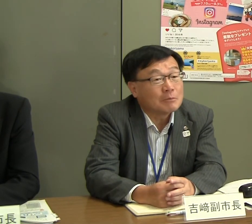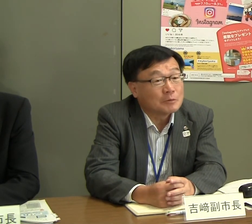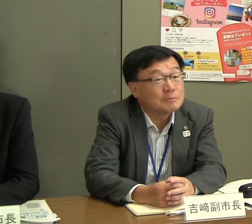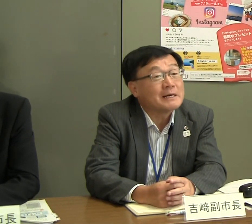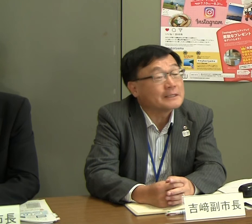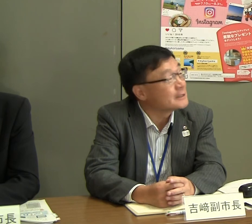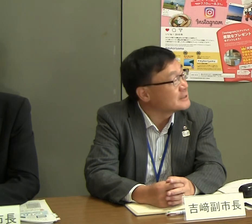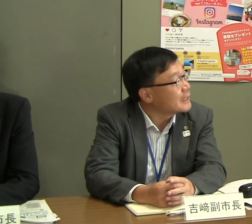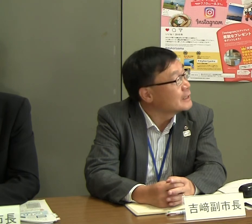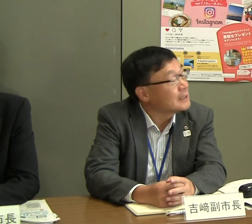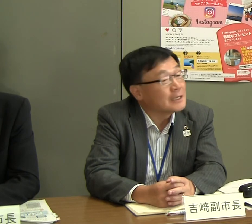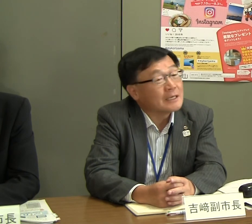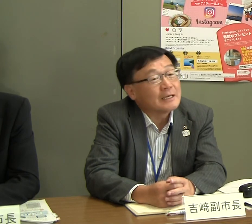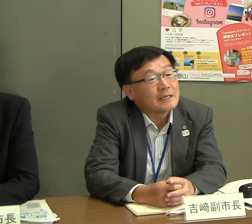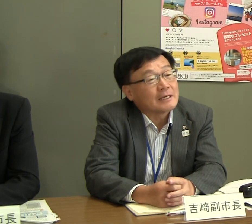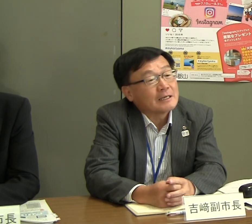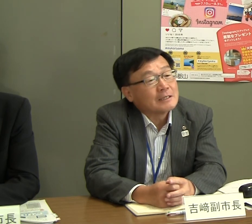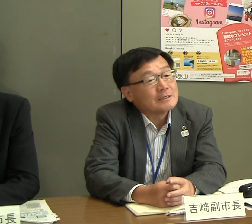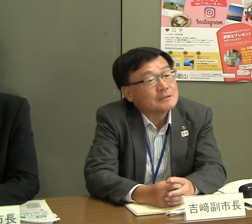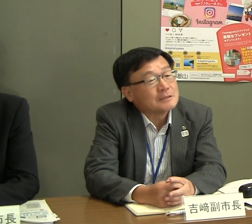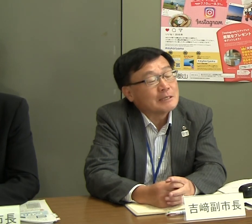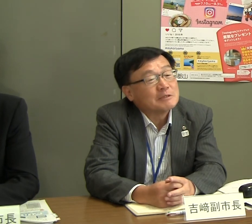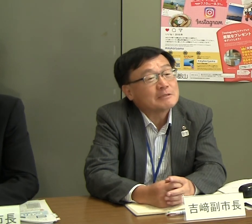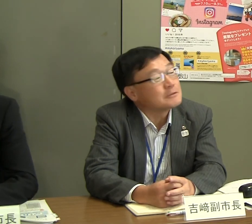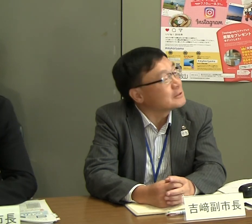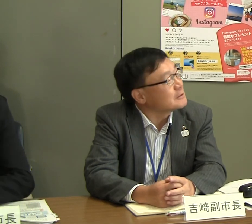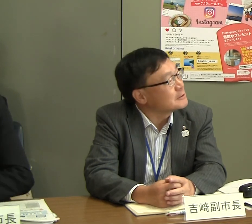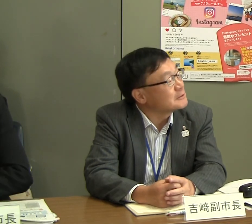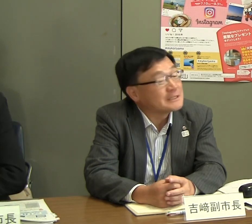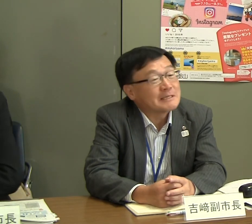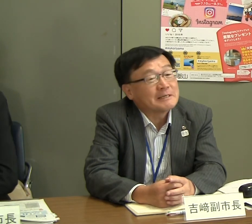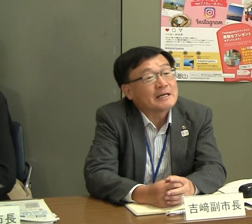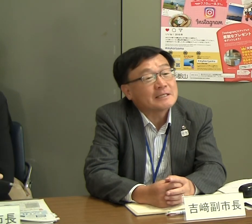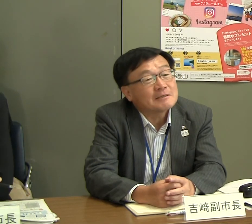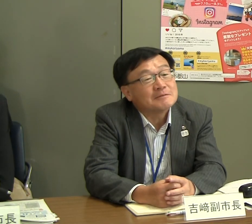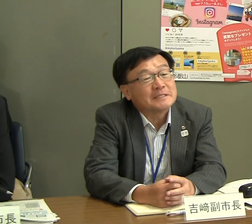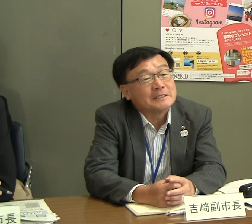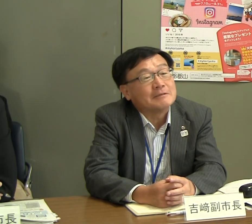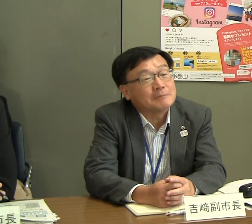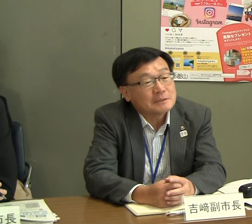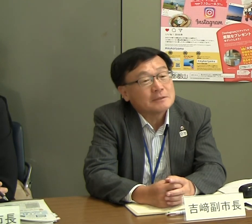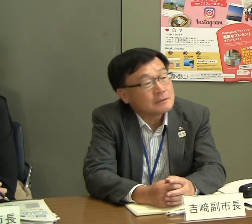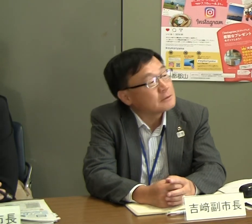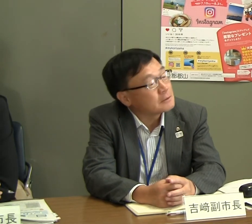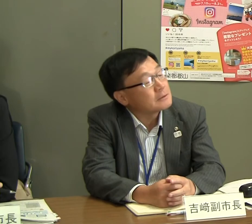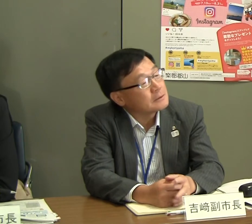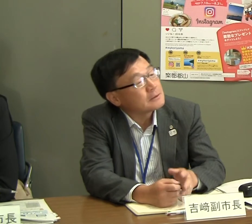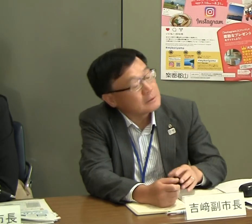報も踏まえてですね、やむなく中止せざるを得なかったというふうに聞い